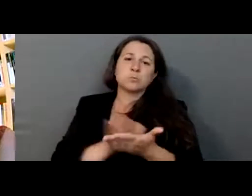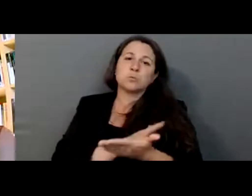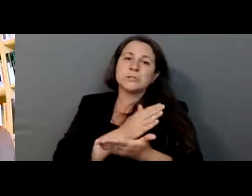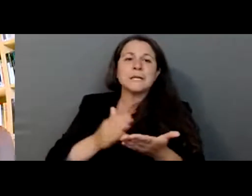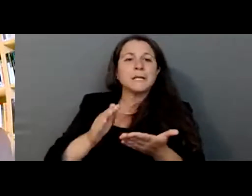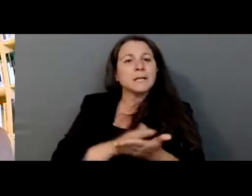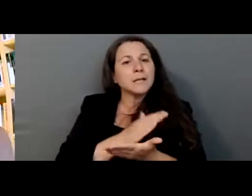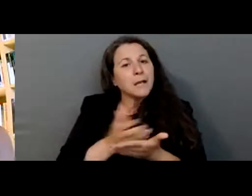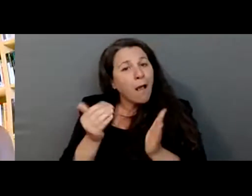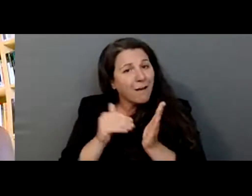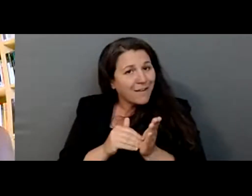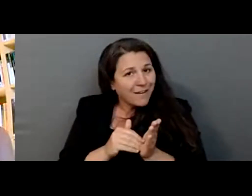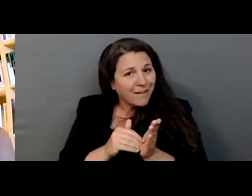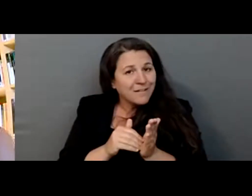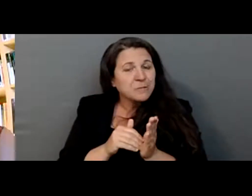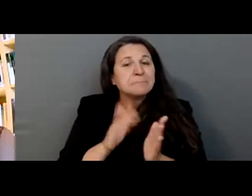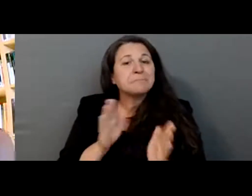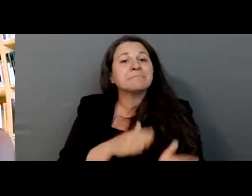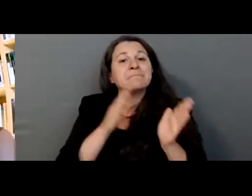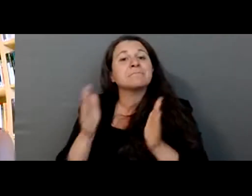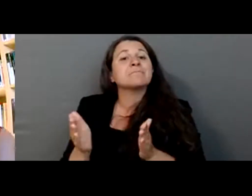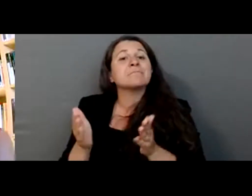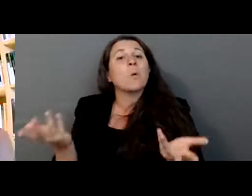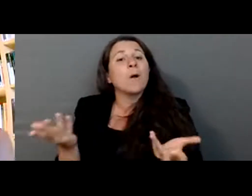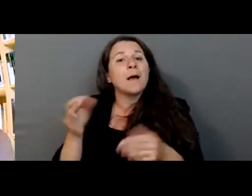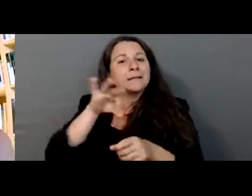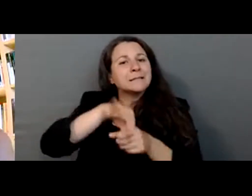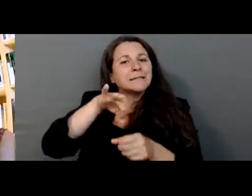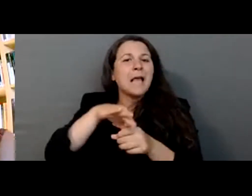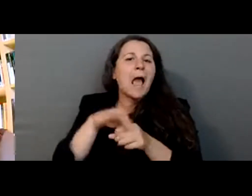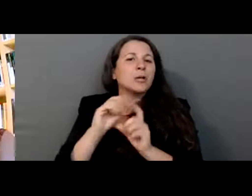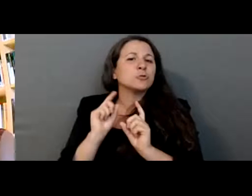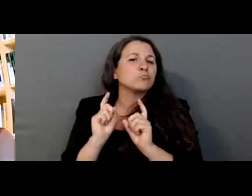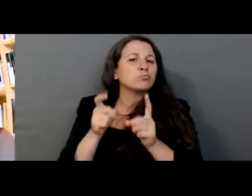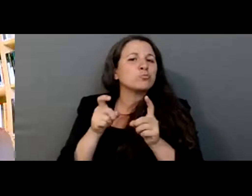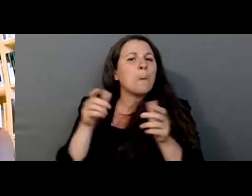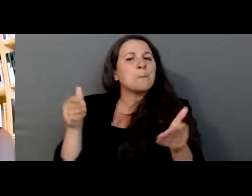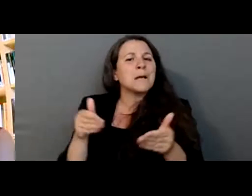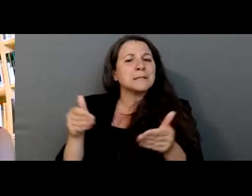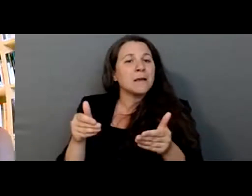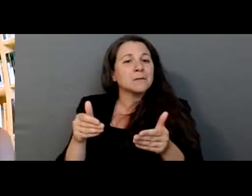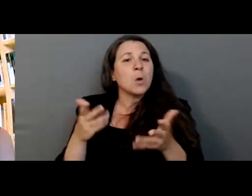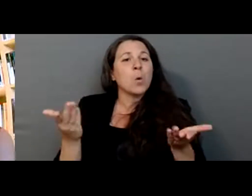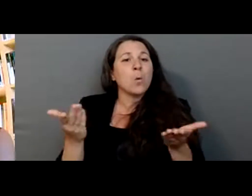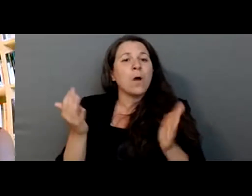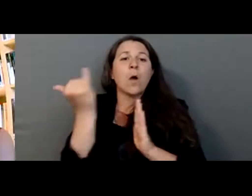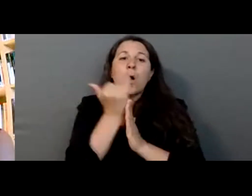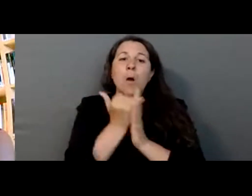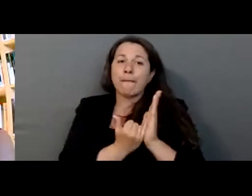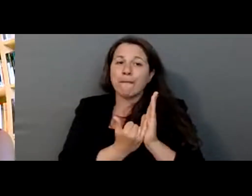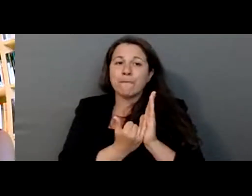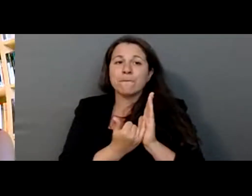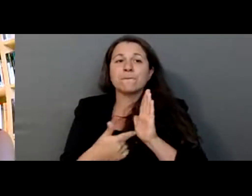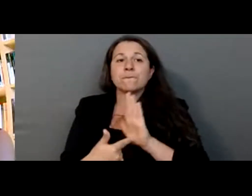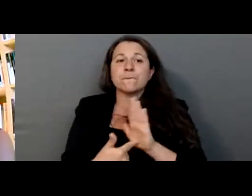enfin un tirage, un prix de présence C'est l'œuvre « Prendre part, considération sur